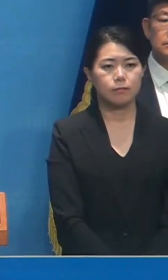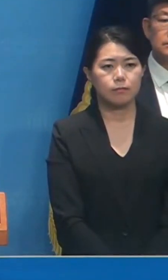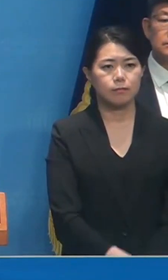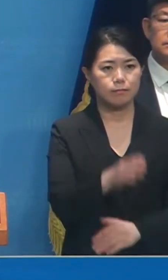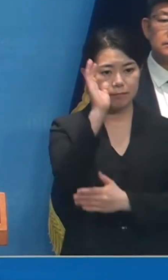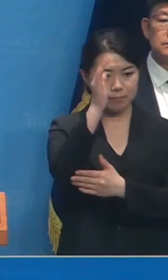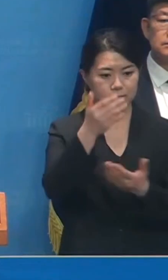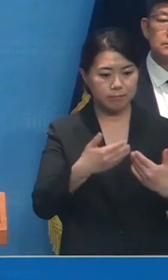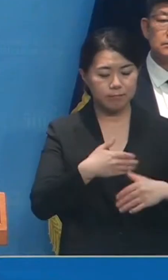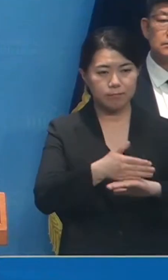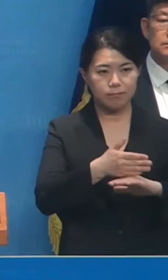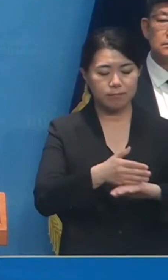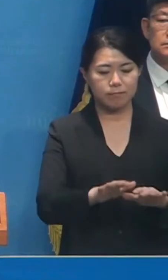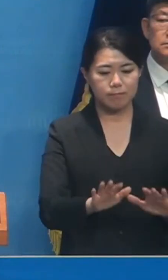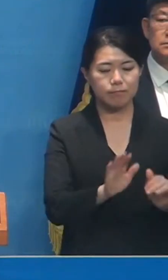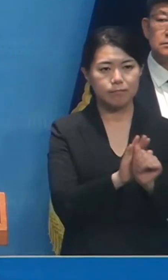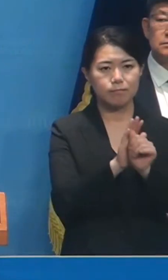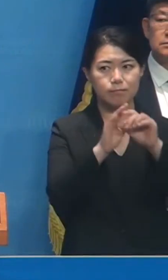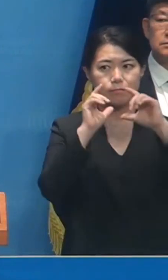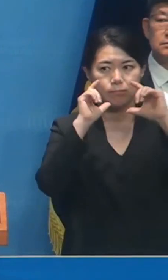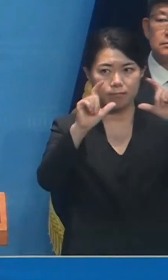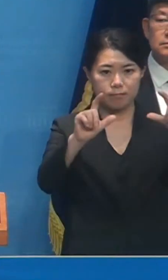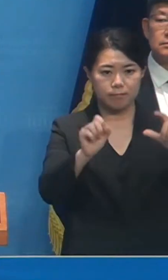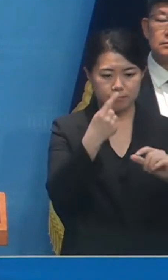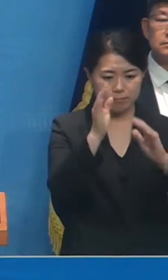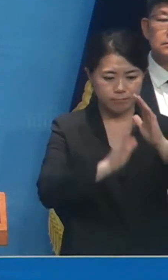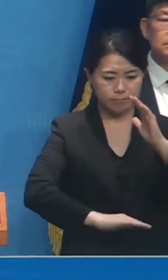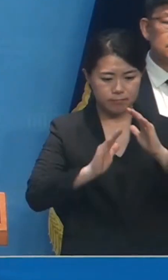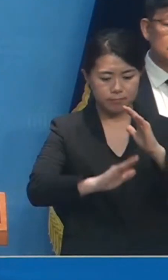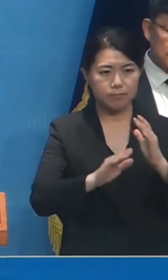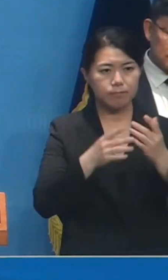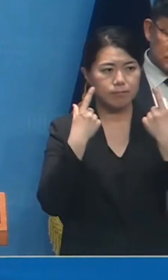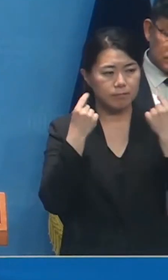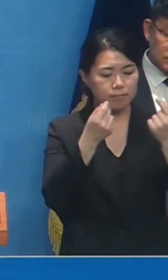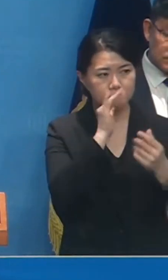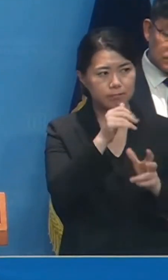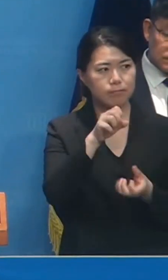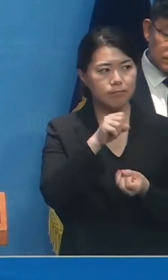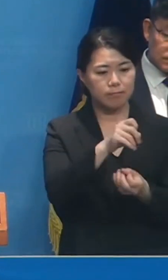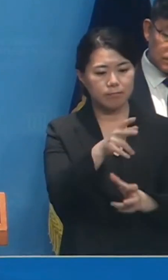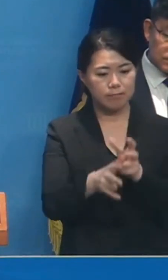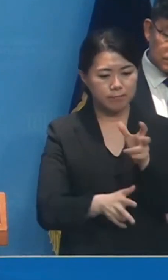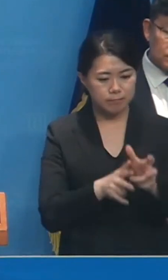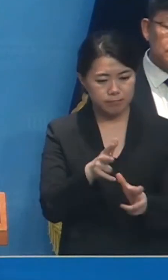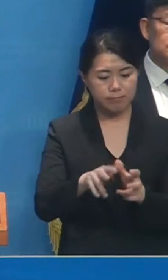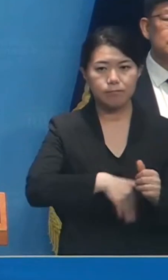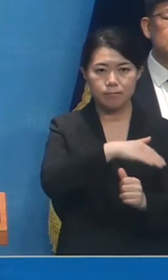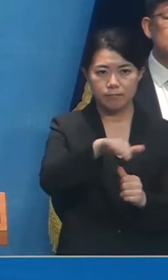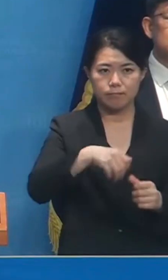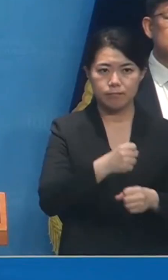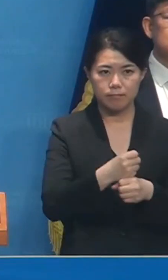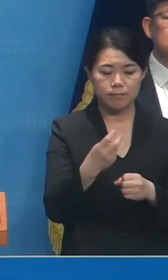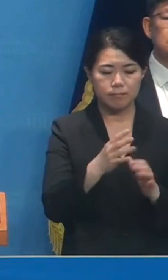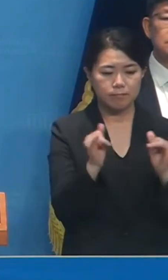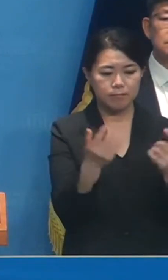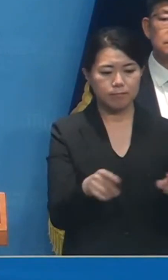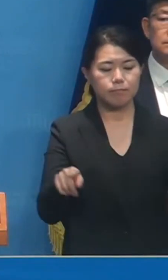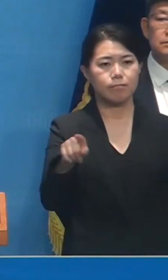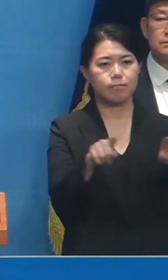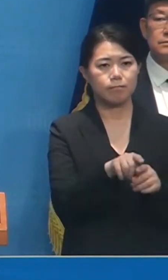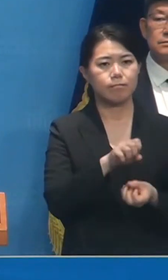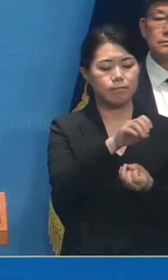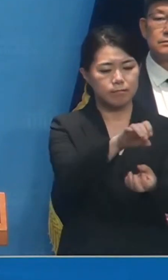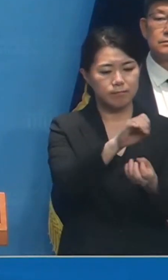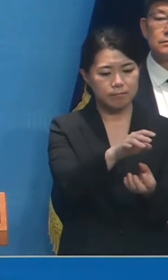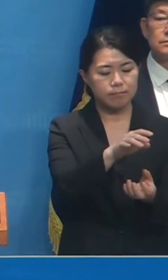발언 감사합니다. 오늘 지지선언이 공정하고 지속 가능한 택배 산업의 생태계 그리고 국민과 함께하는 물류